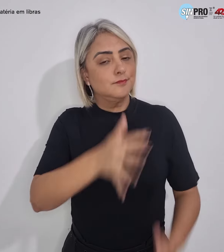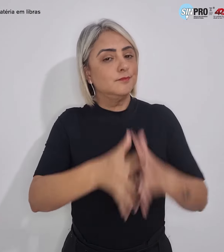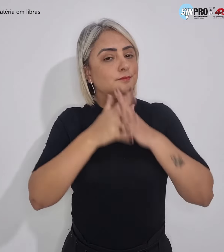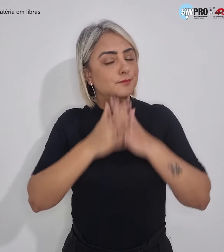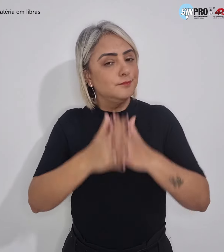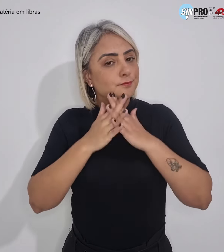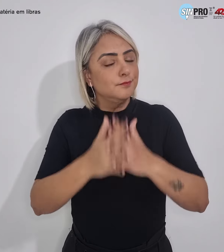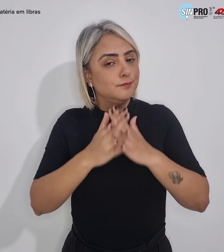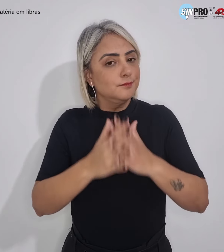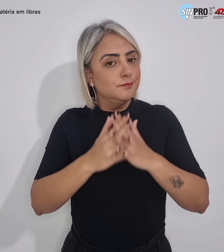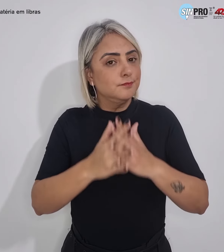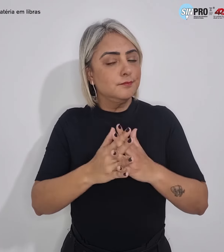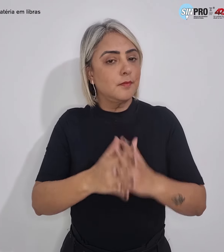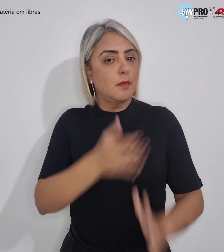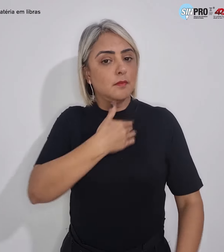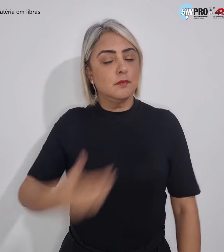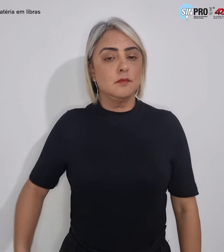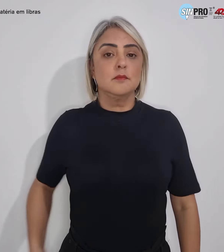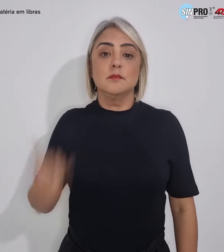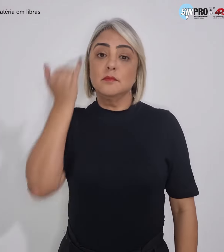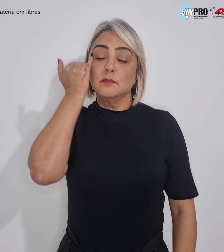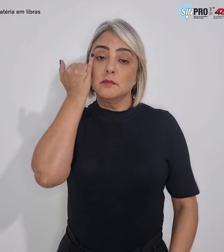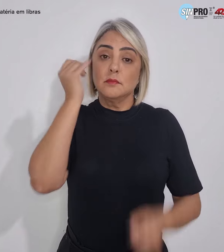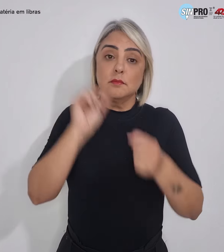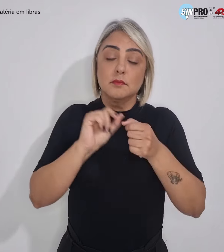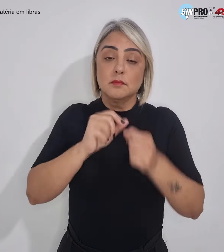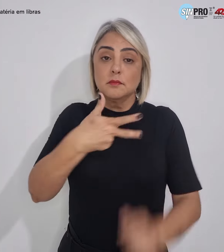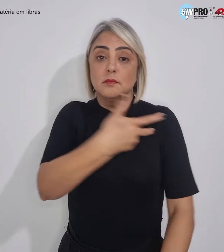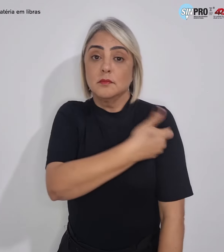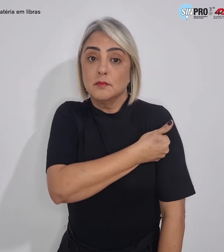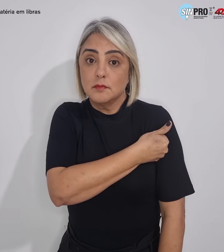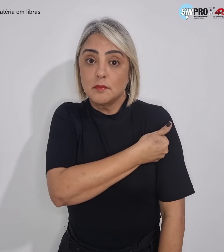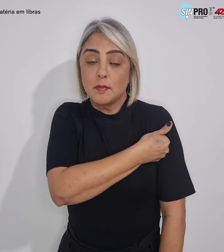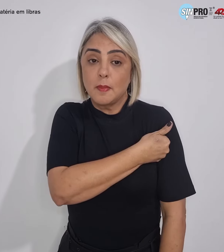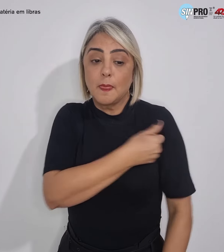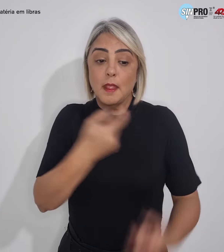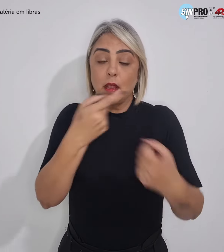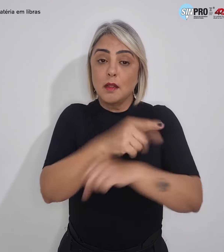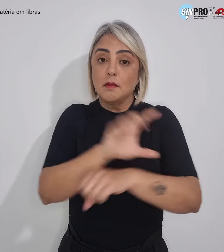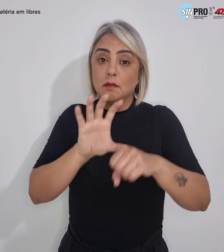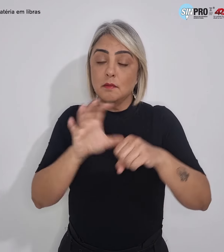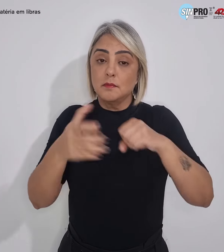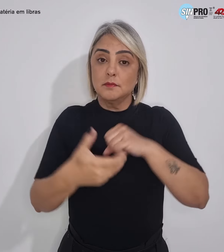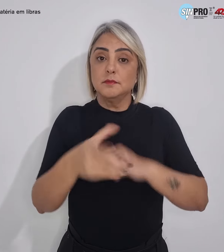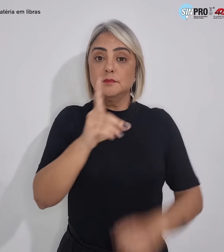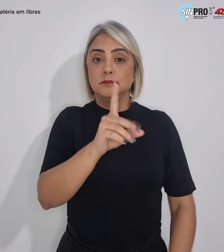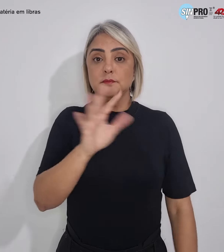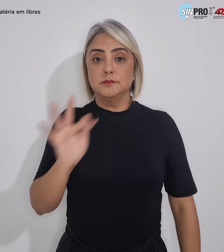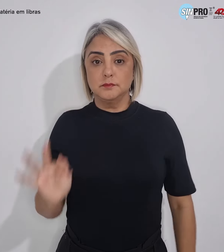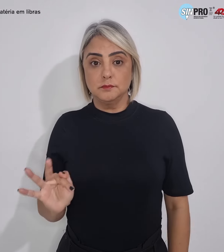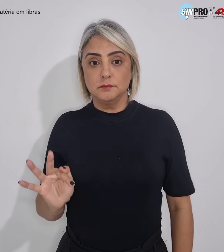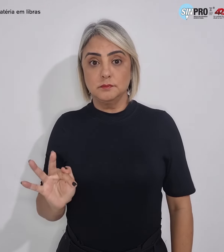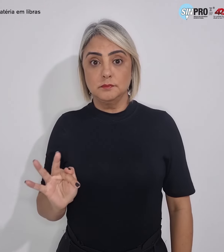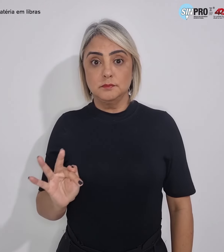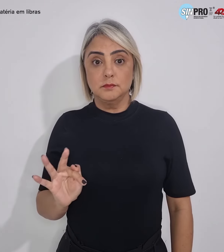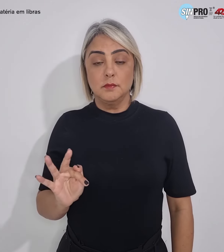confusão que o governo ibanês vem fazendo com a vacinação contra a covid no Distrito Federal, enviando